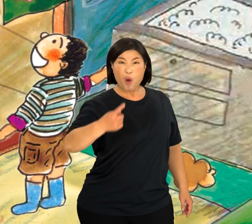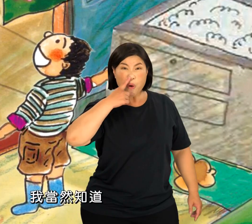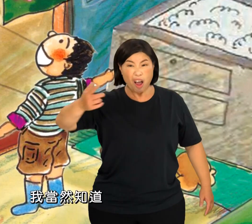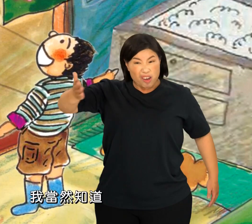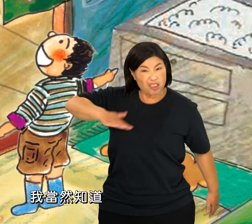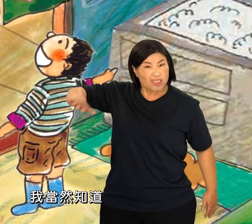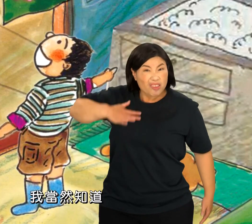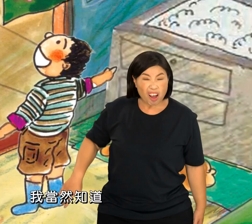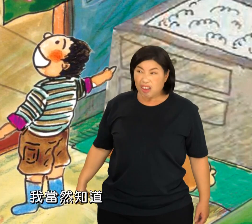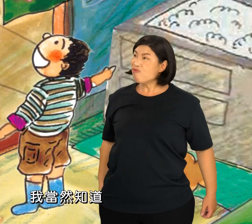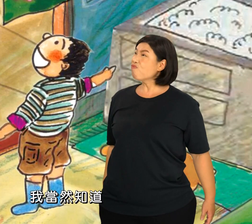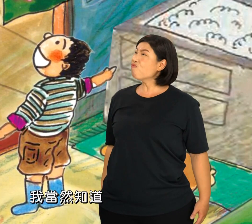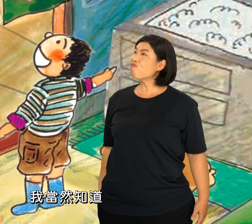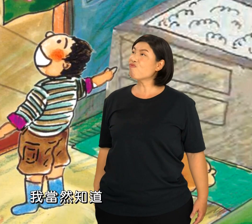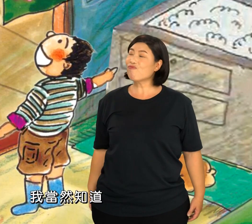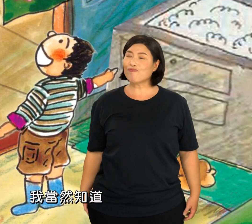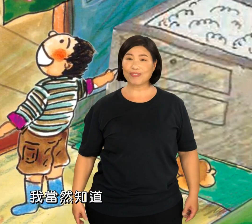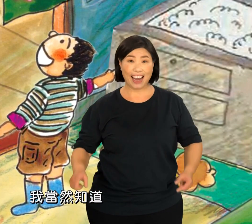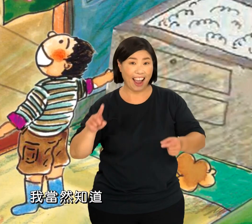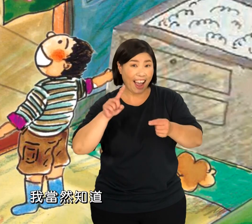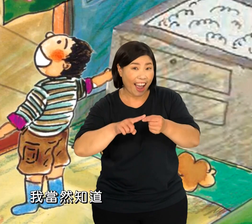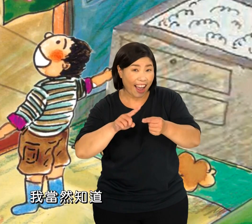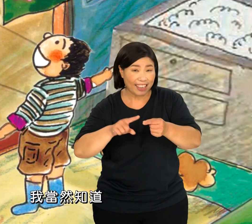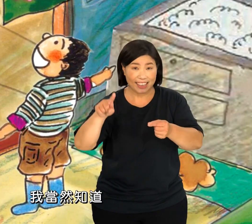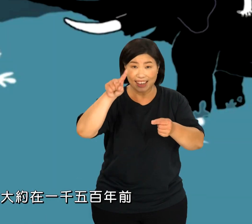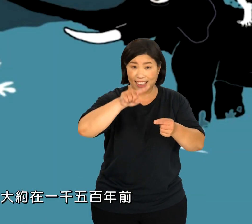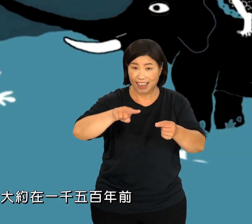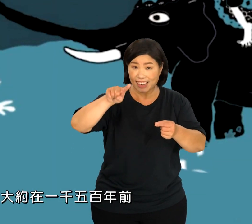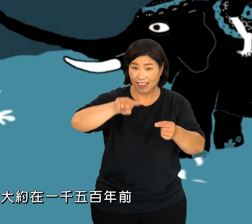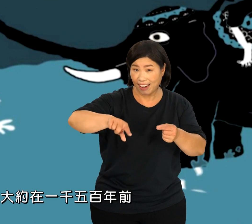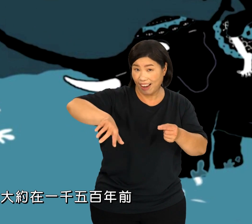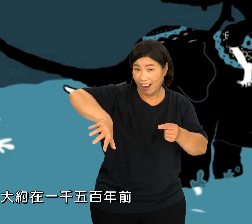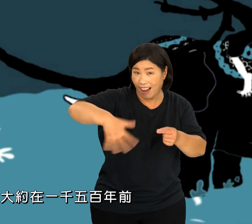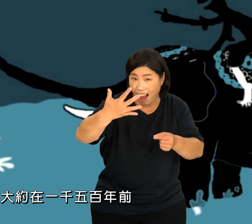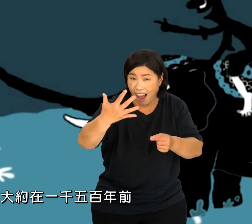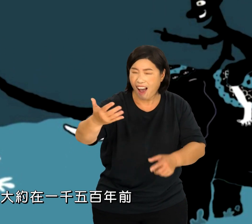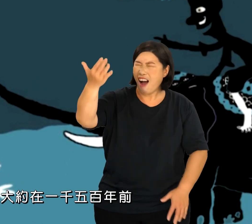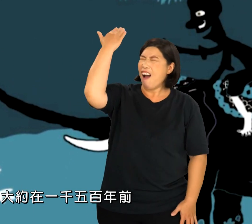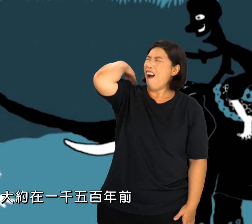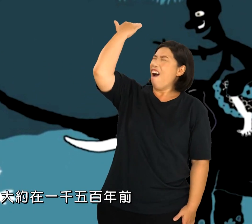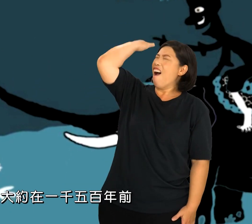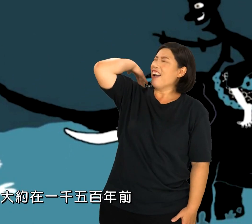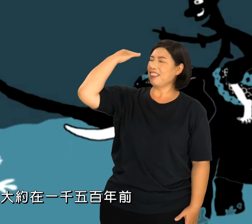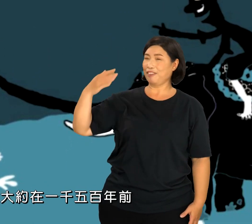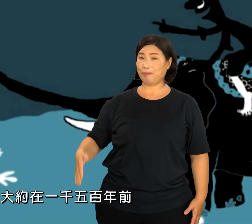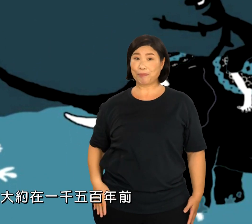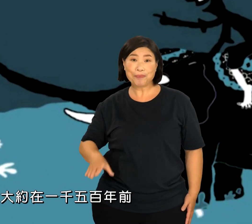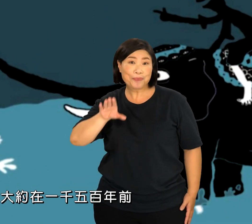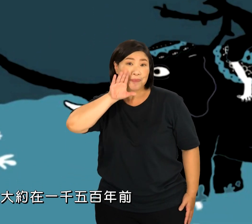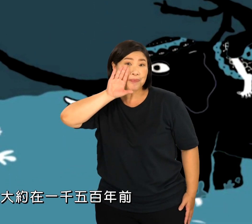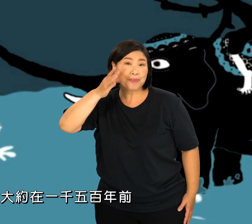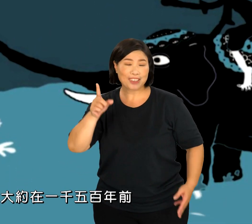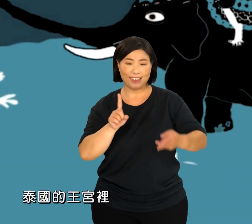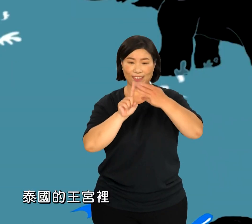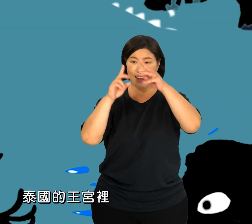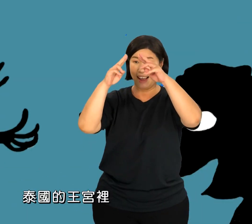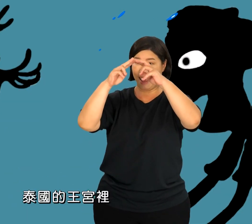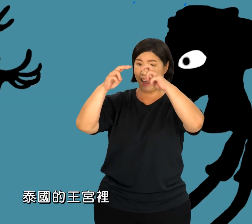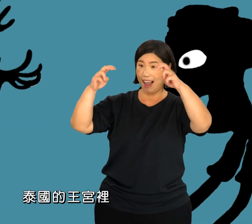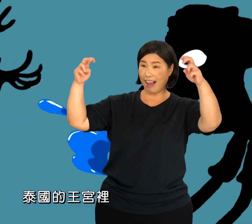我当然知道。大约在1500年前，泰国的王